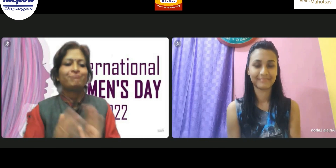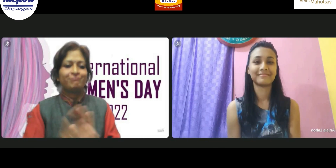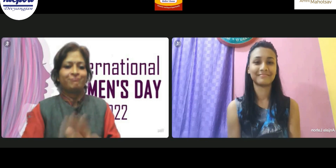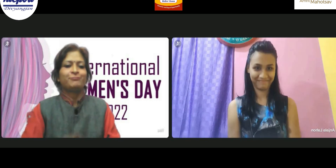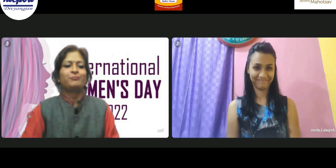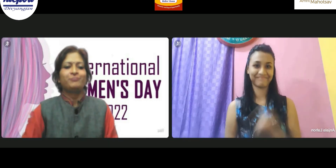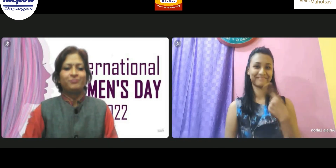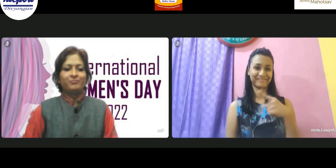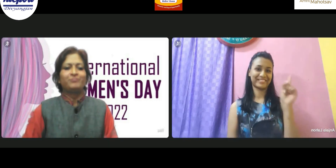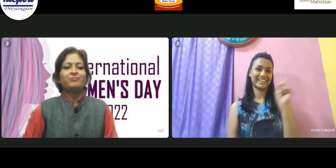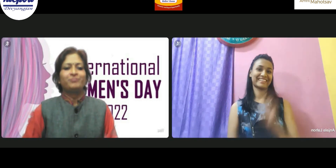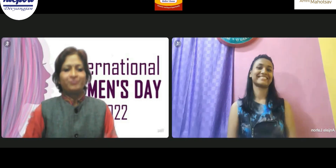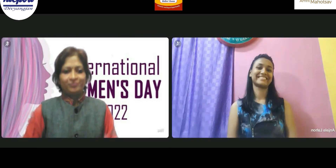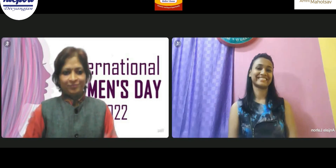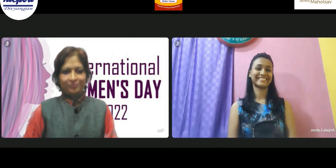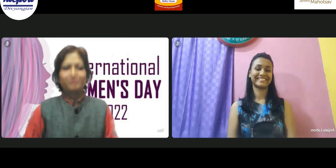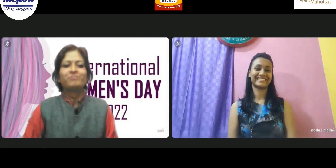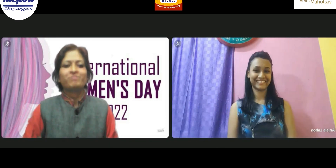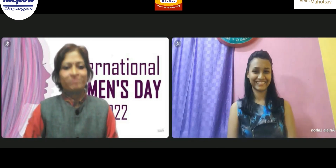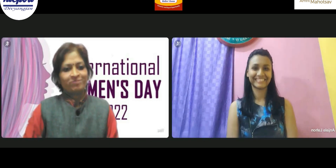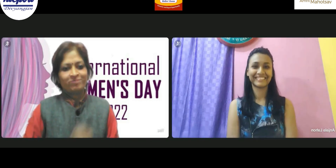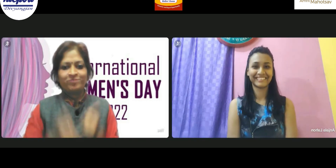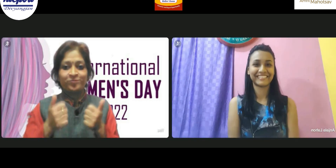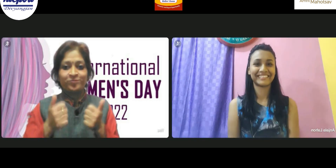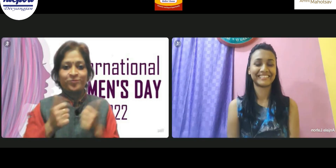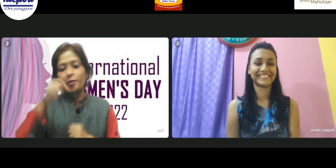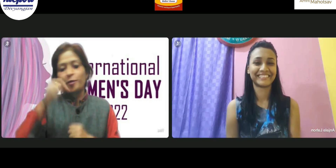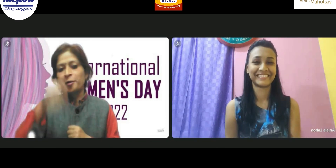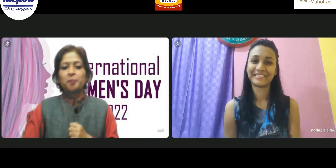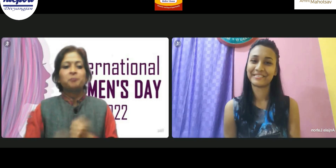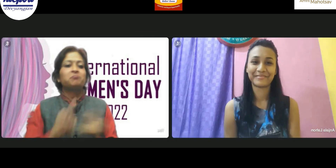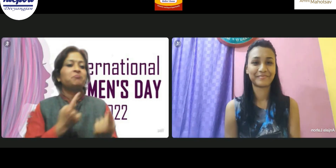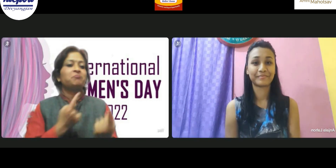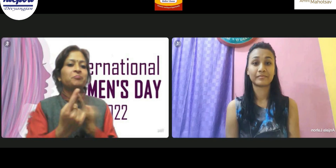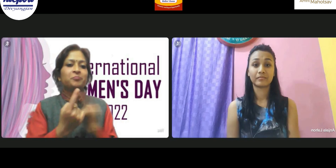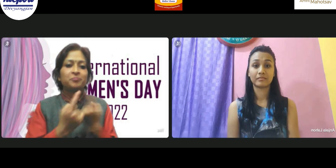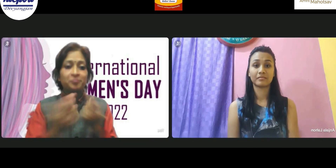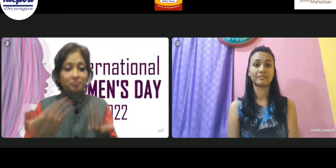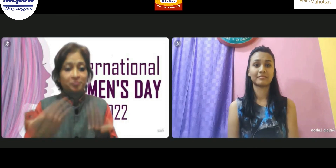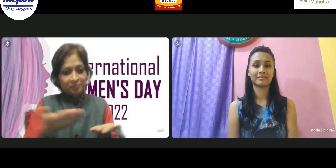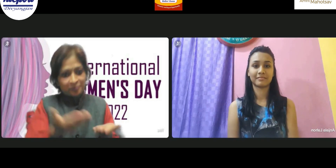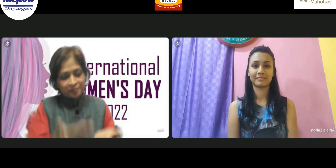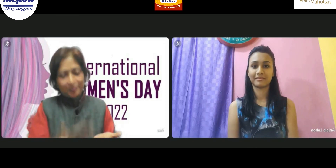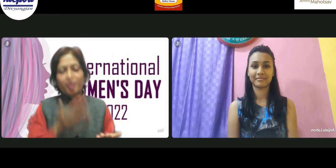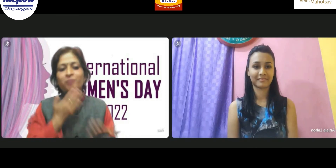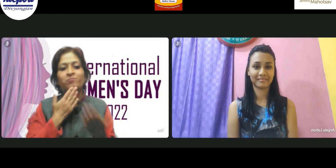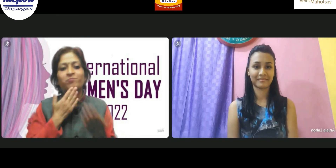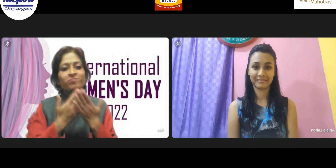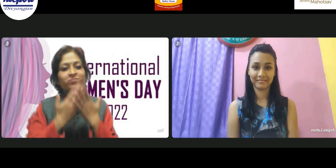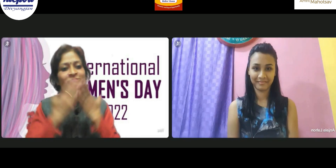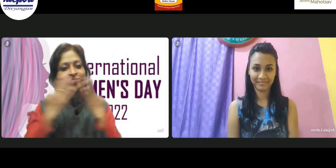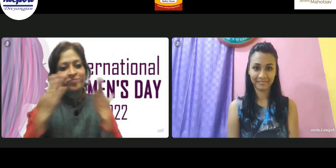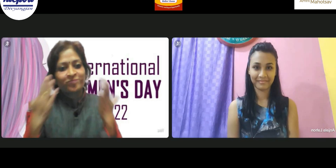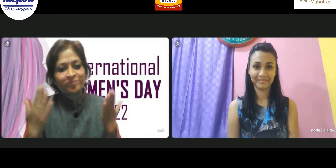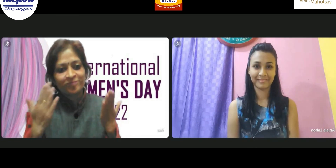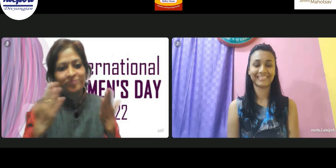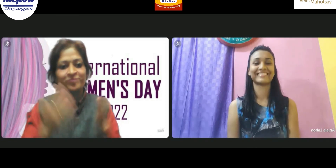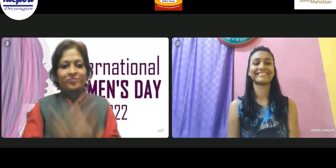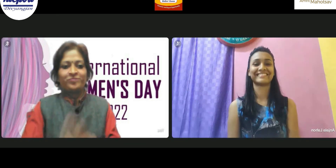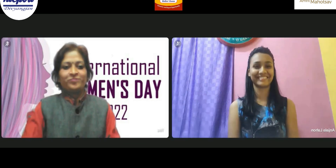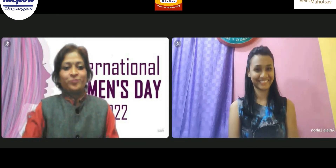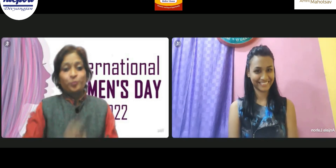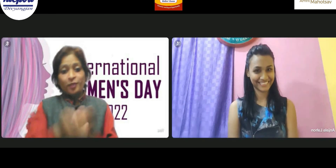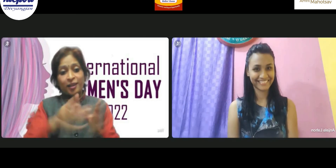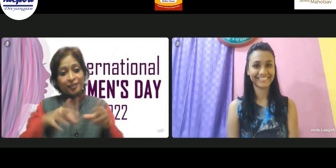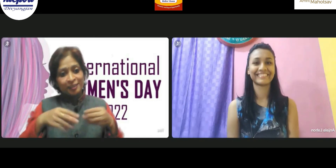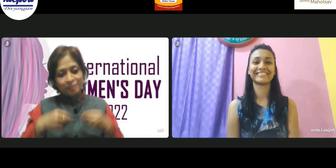और वह भी सब कुछ करने में सक्षम है। बिल्कुल सही कहा तरु आपने। तो एंजिला, आज आप हमसे बातचीत